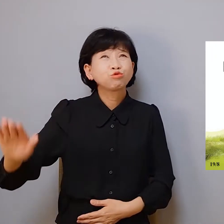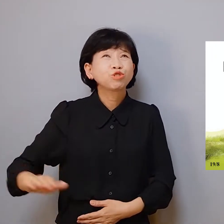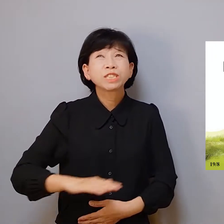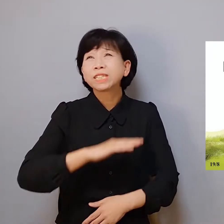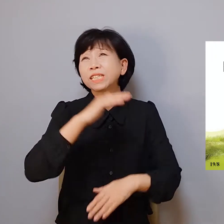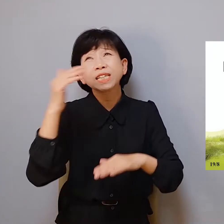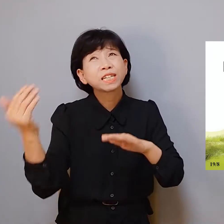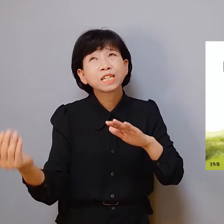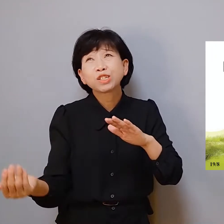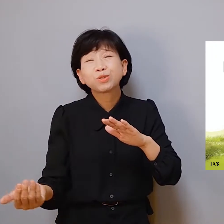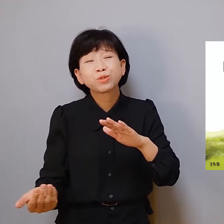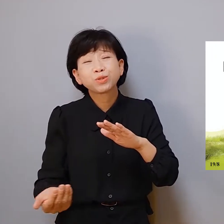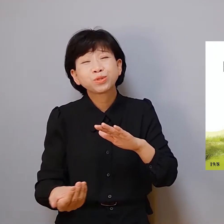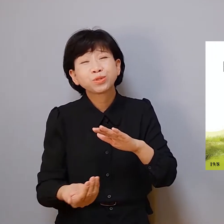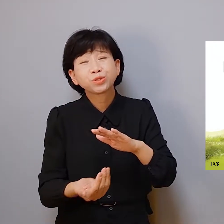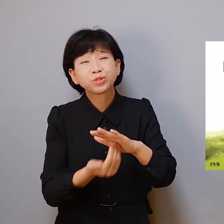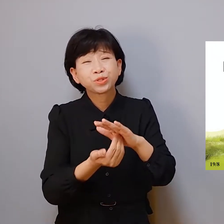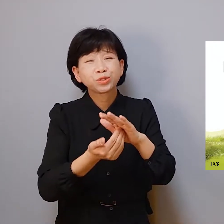그날에 우릴